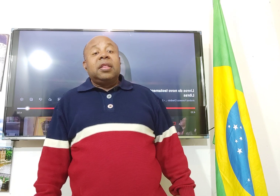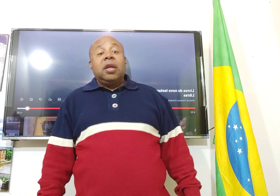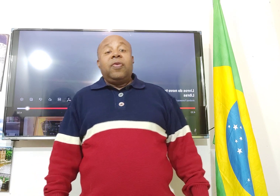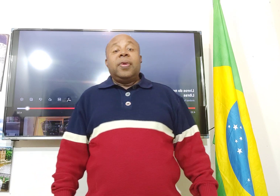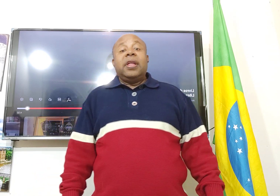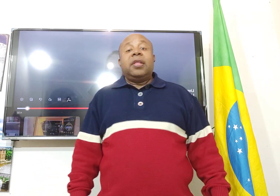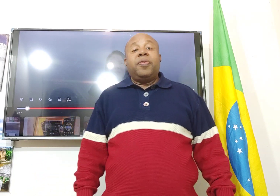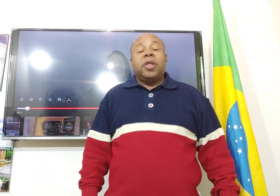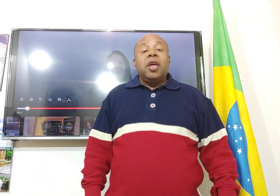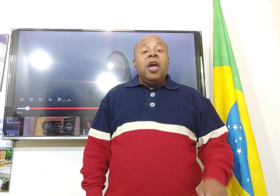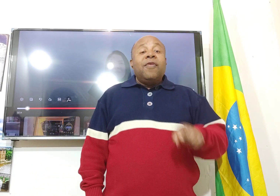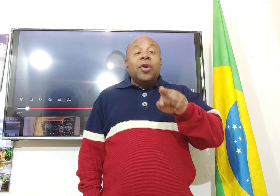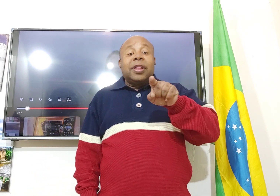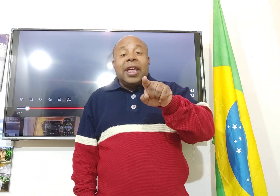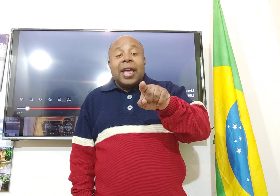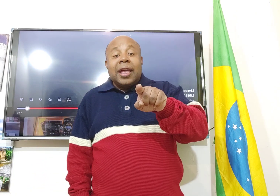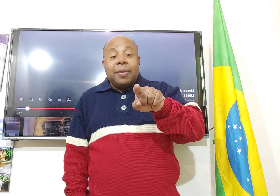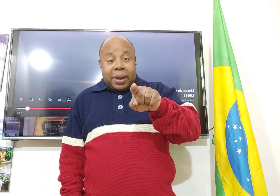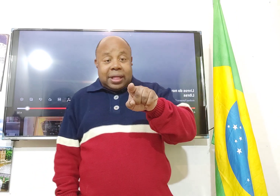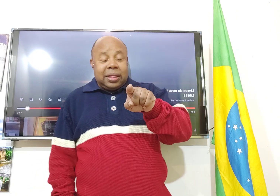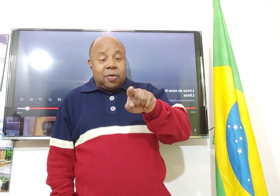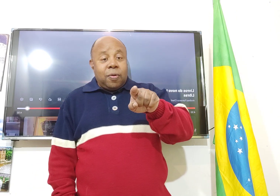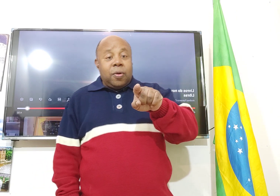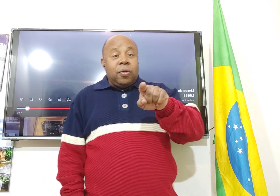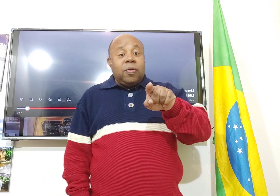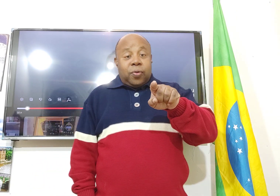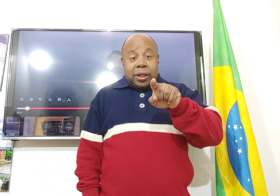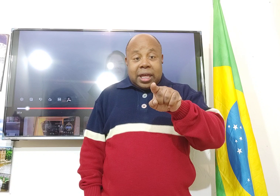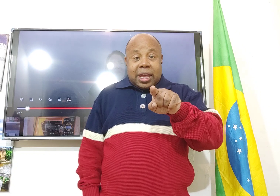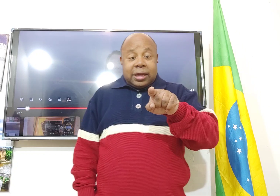Então vamos fazer um exemplo assim. Você, presta atenção. Você,